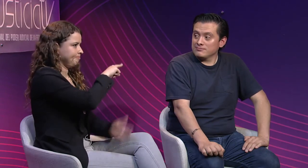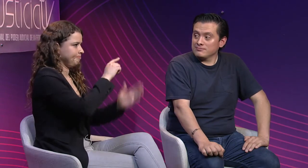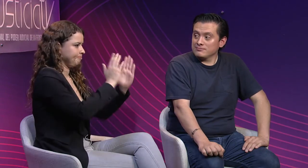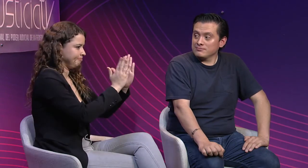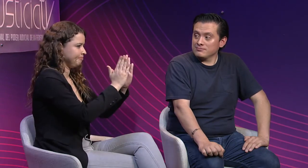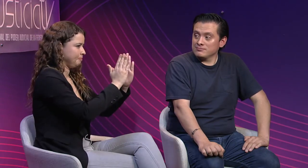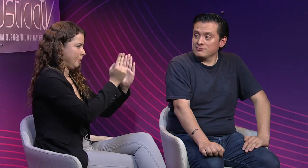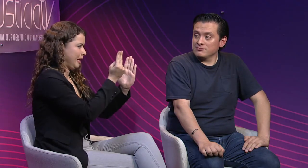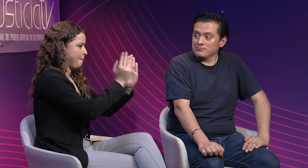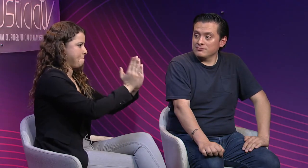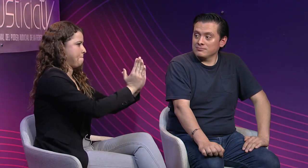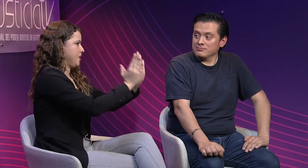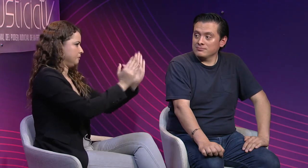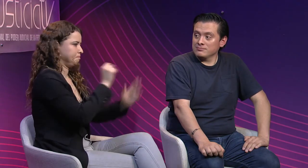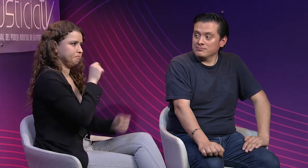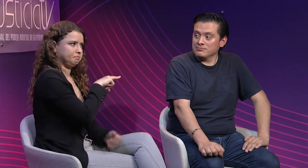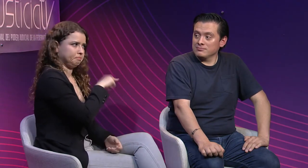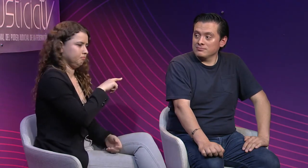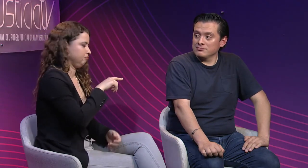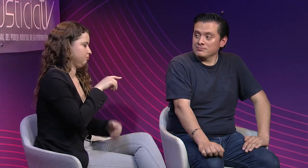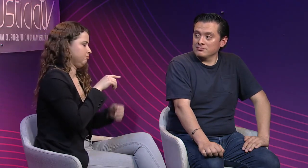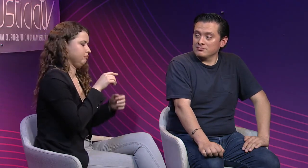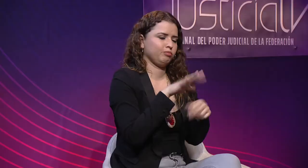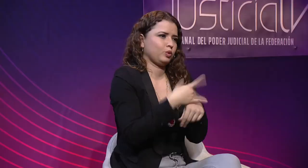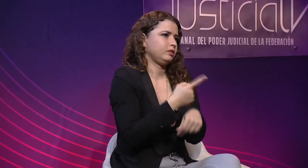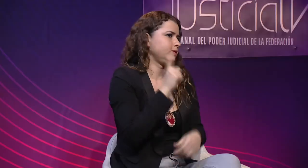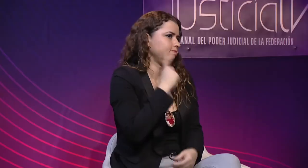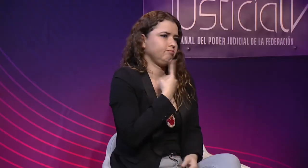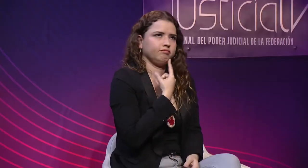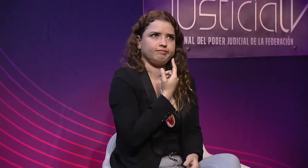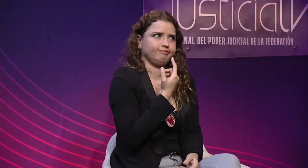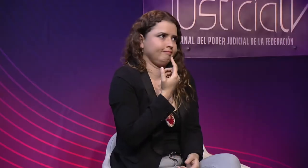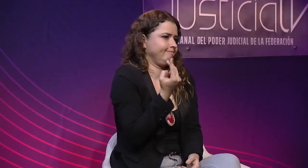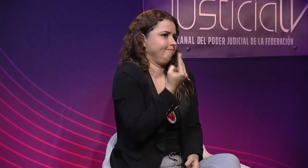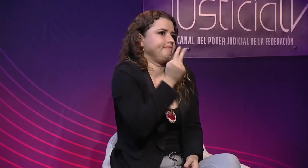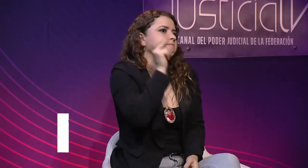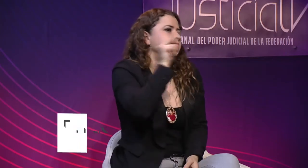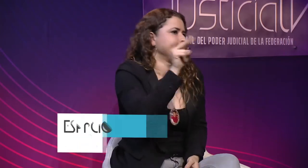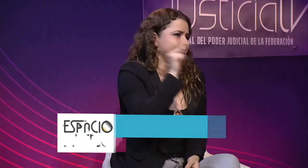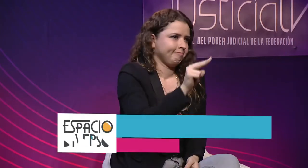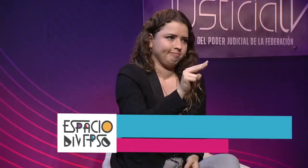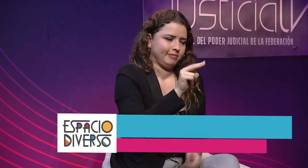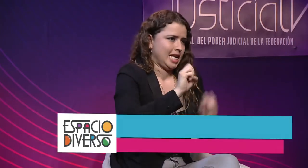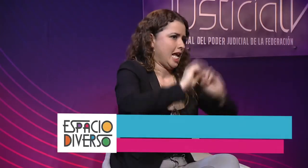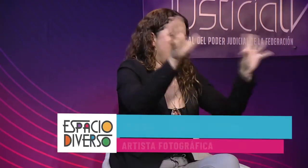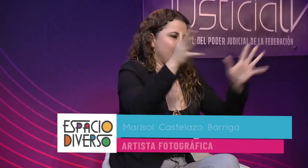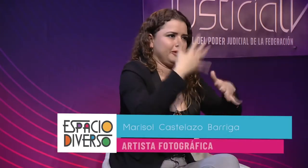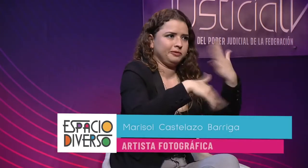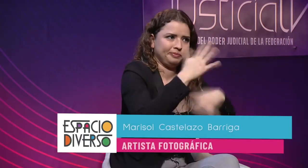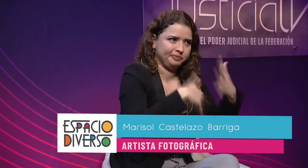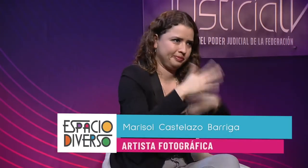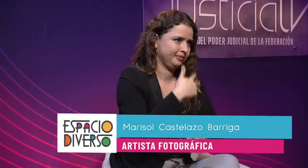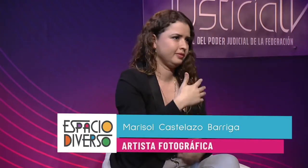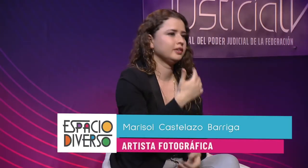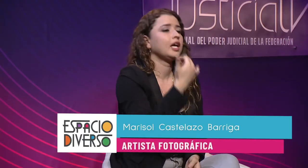Pienso lo mismo que él, que amplíen el recuadro en la televisión, porque de verdad es que los sordos necesitamos esta información, necesitamos